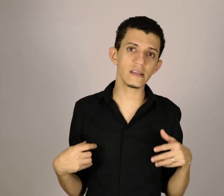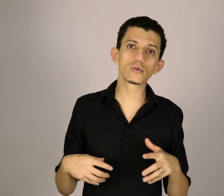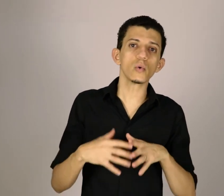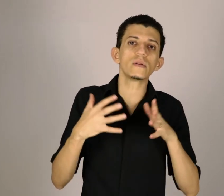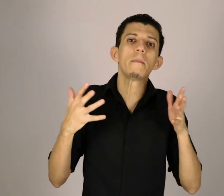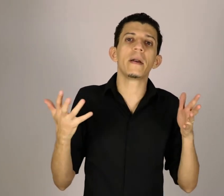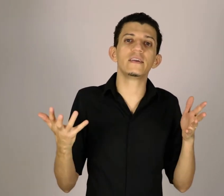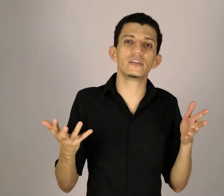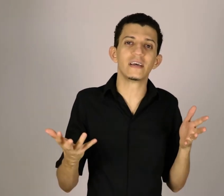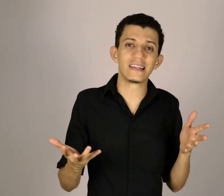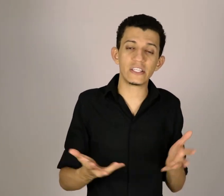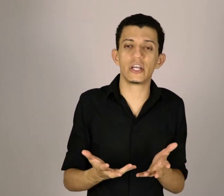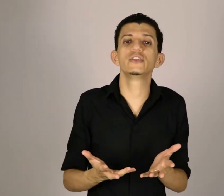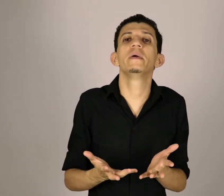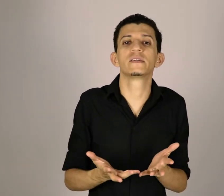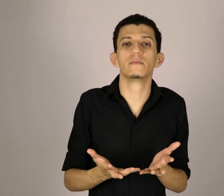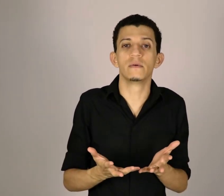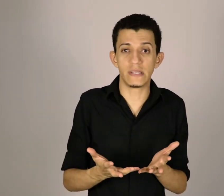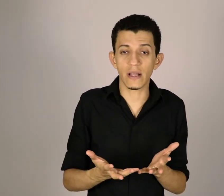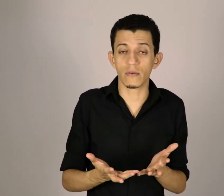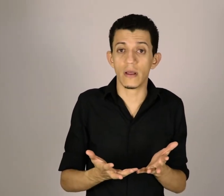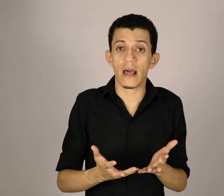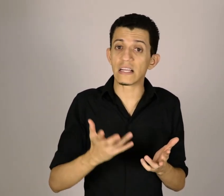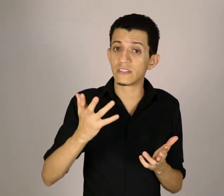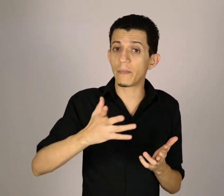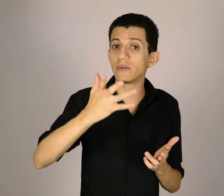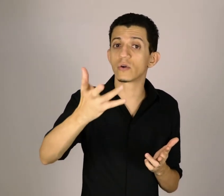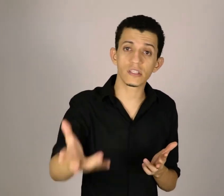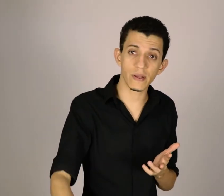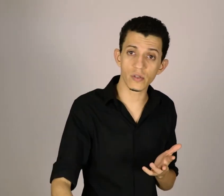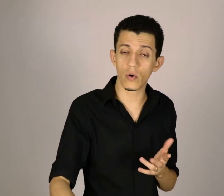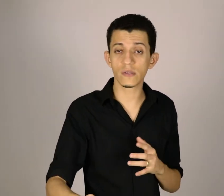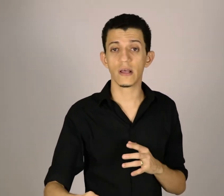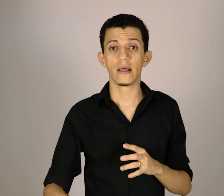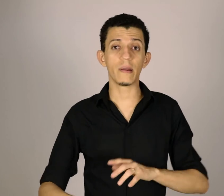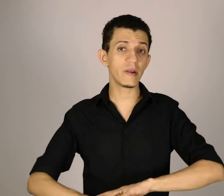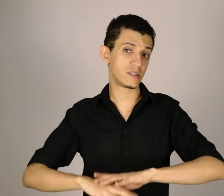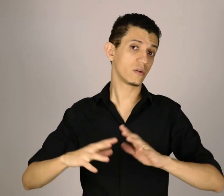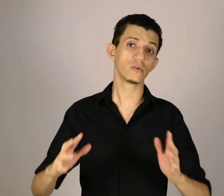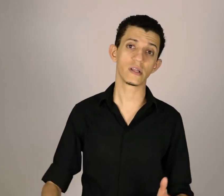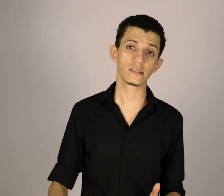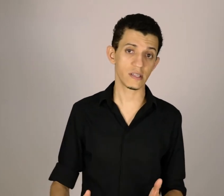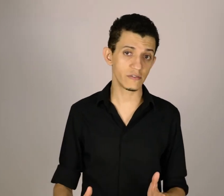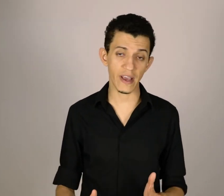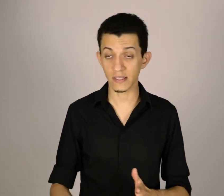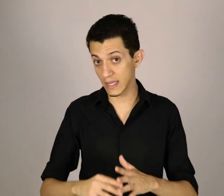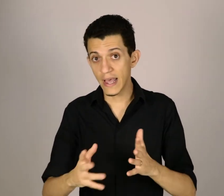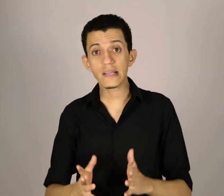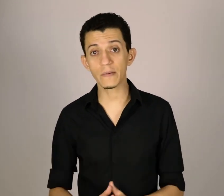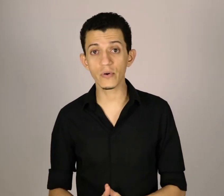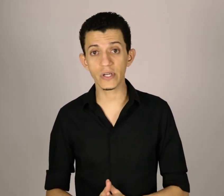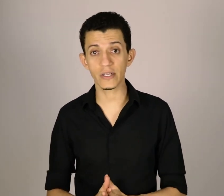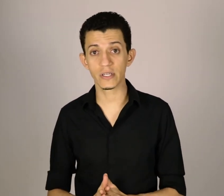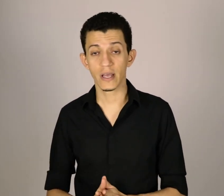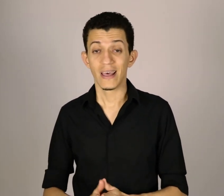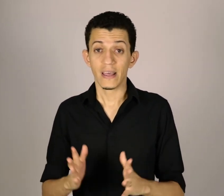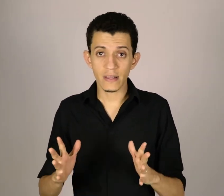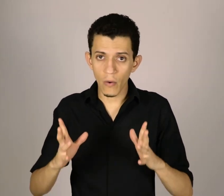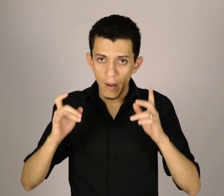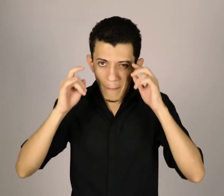tudo depende da gente mesmo, certo? Às vezes depende de outras pessoas, depende de circunstâncias adversas e assim por diante. Então,